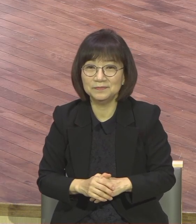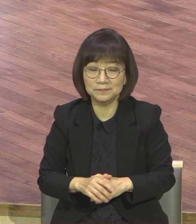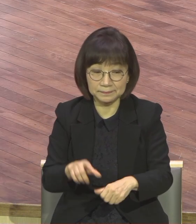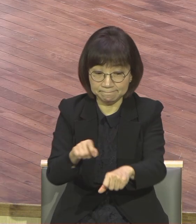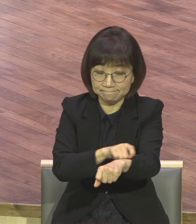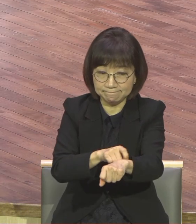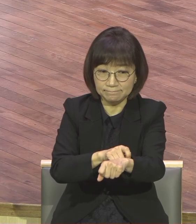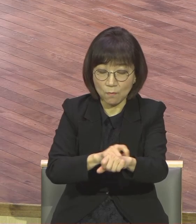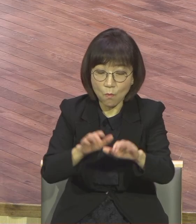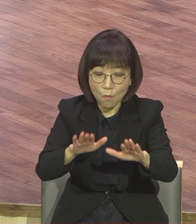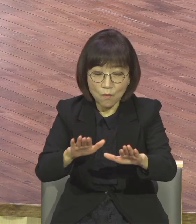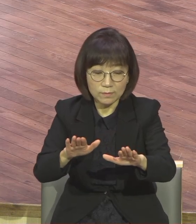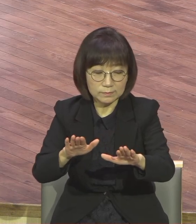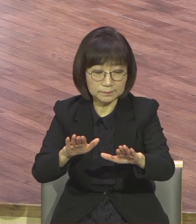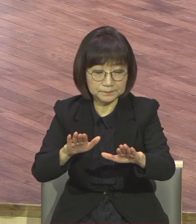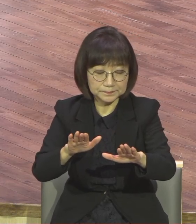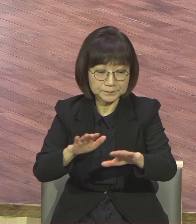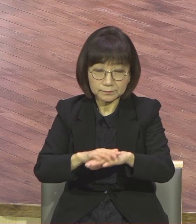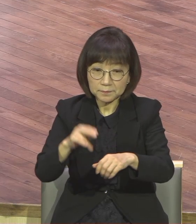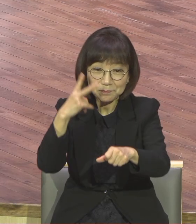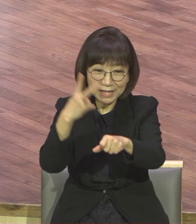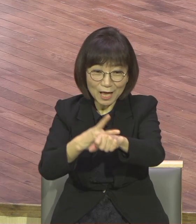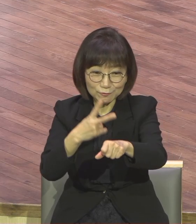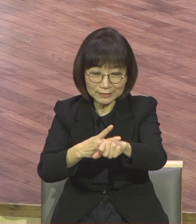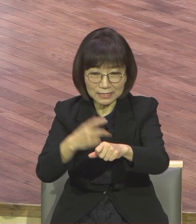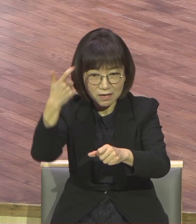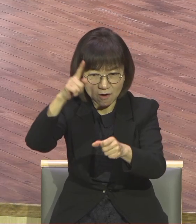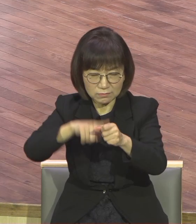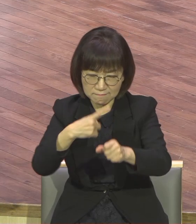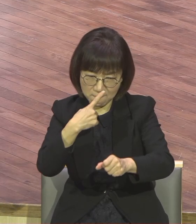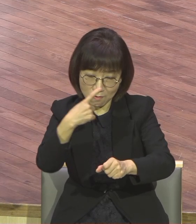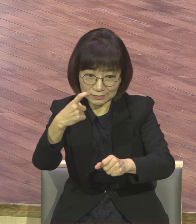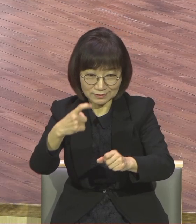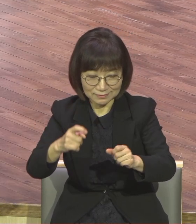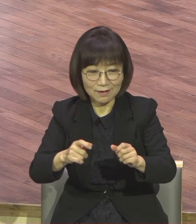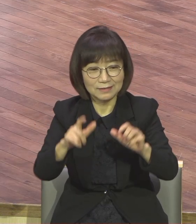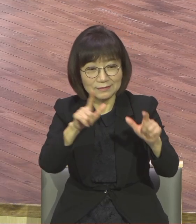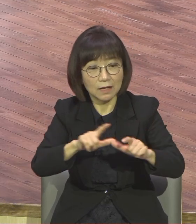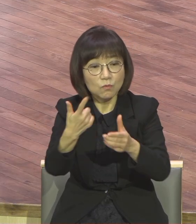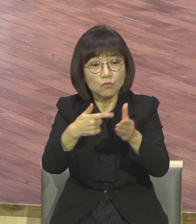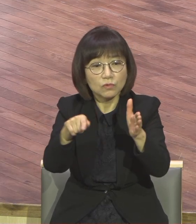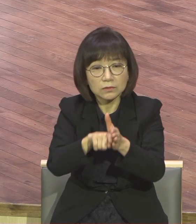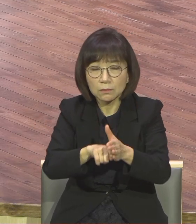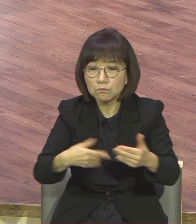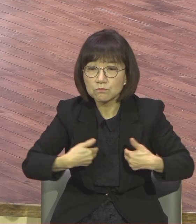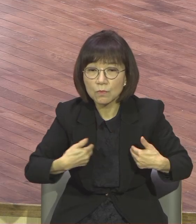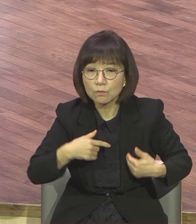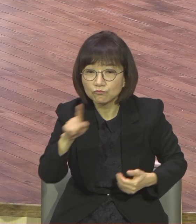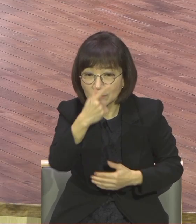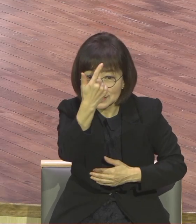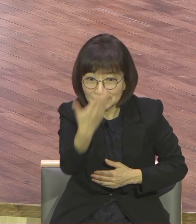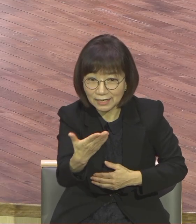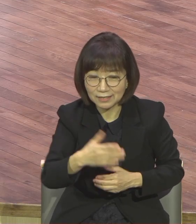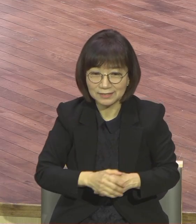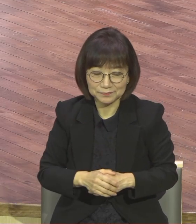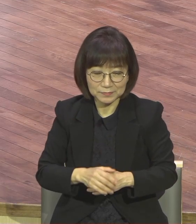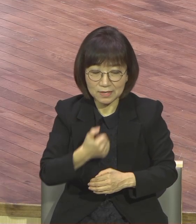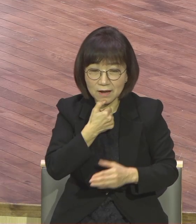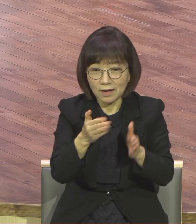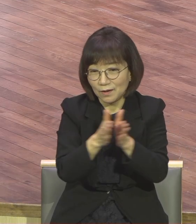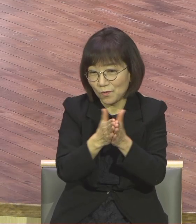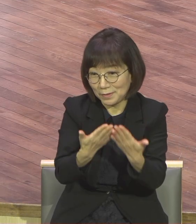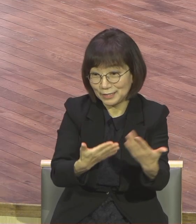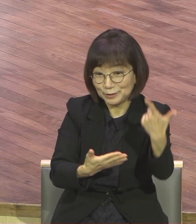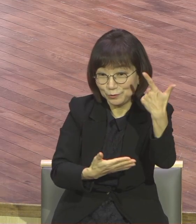사도 바울은 이런 삶을 살기 위해서 우리가 어떤 영적 정체성을 가져야 되느냐? 로마서